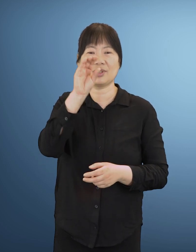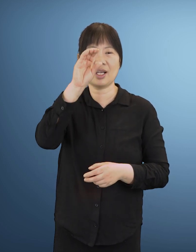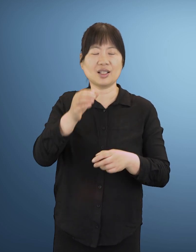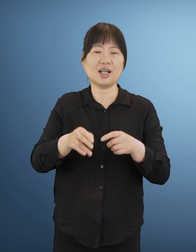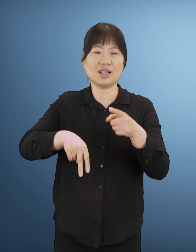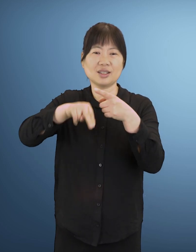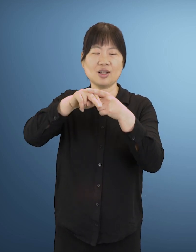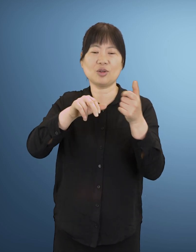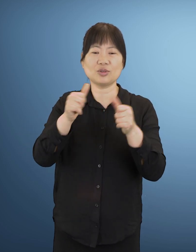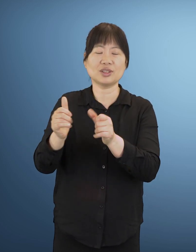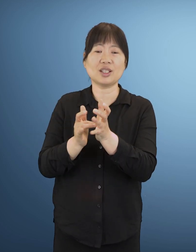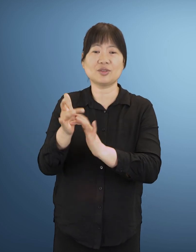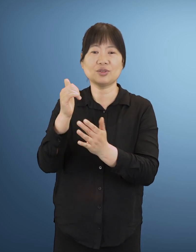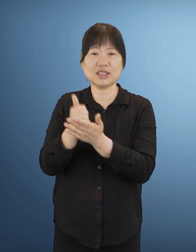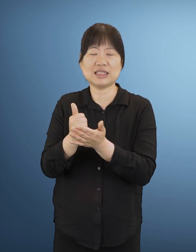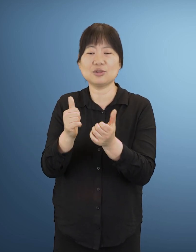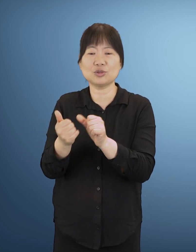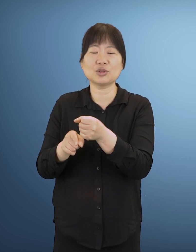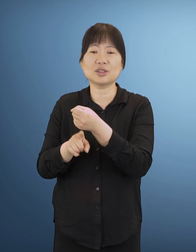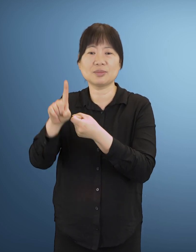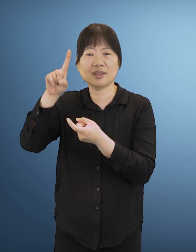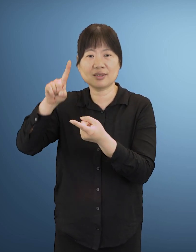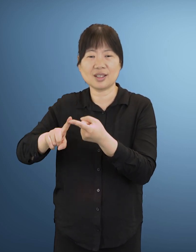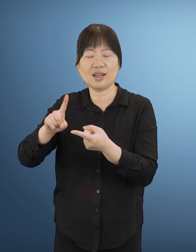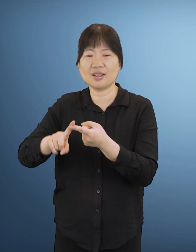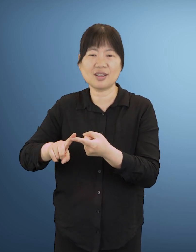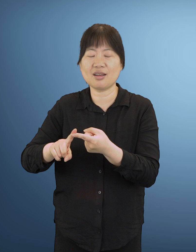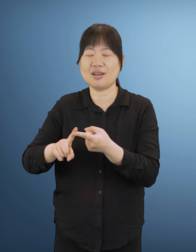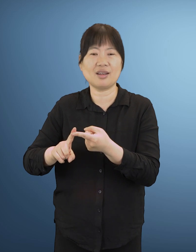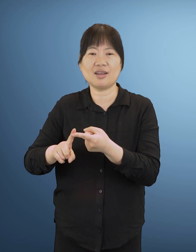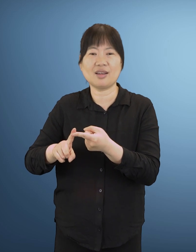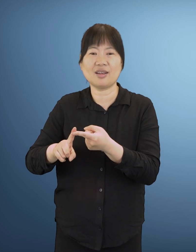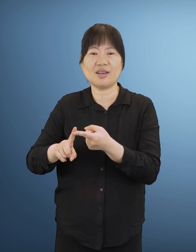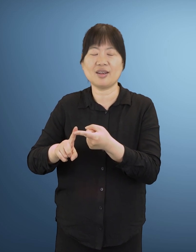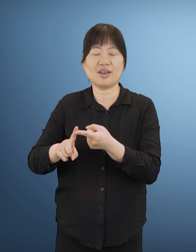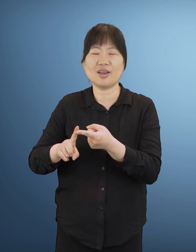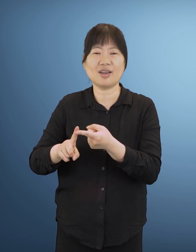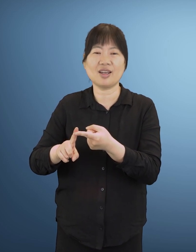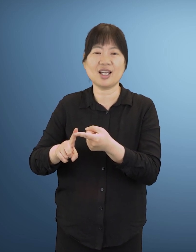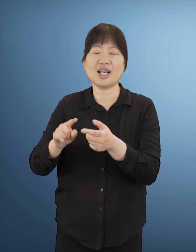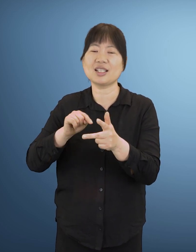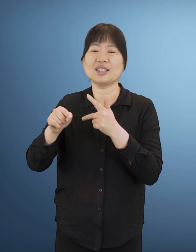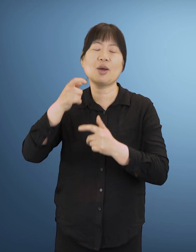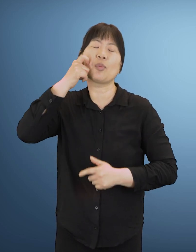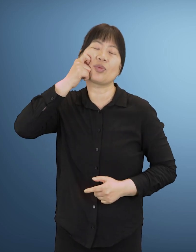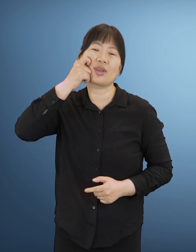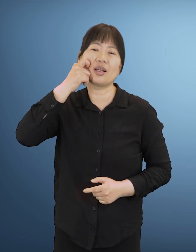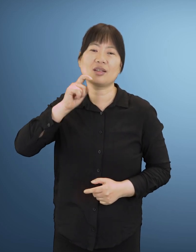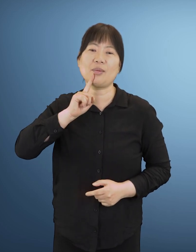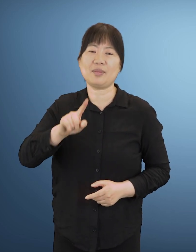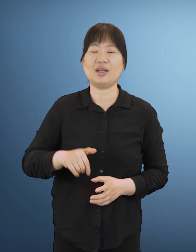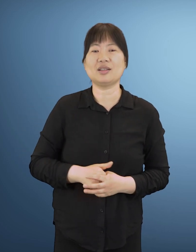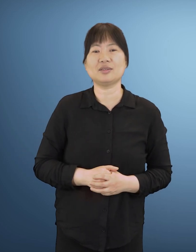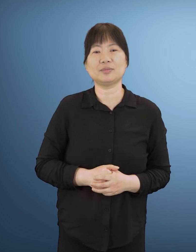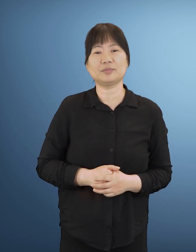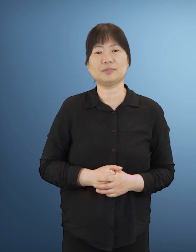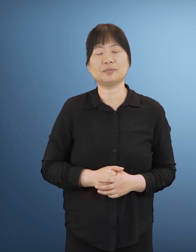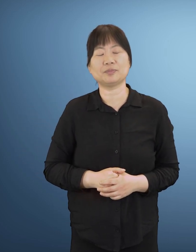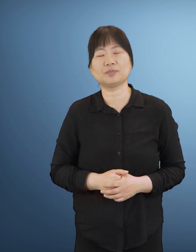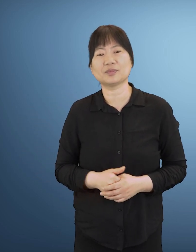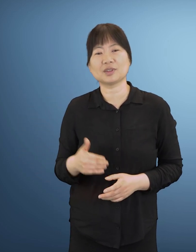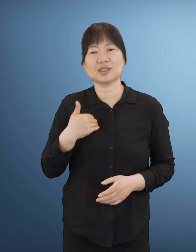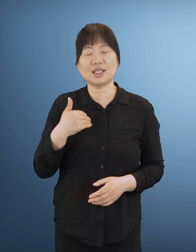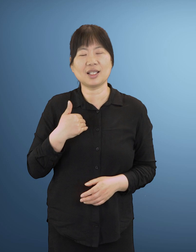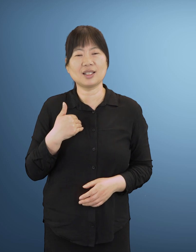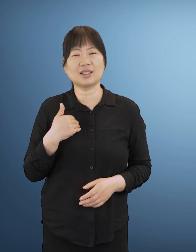죽으신 예수님의 죽음의 의미가 바로 들어올 수가 없다는 얘기를 합니다.